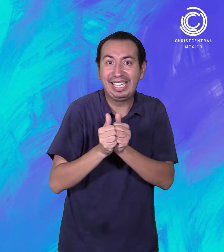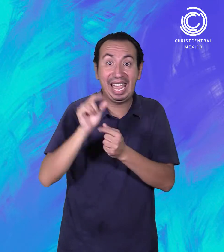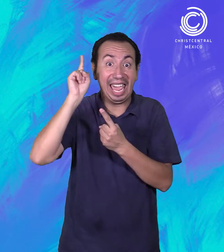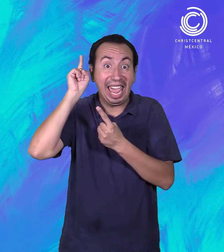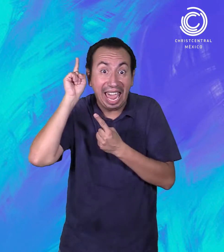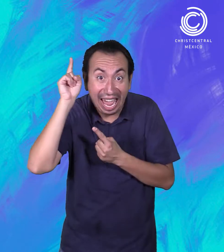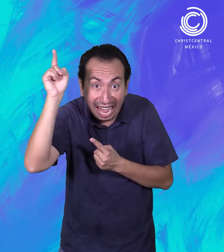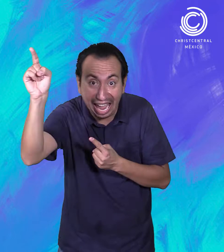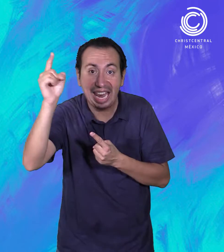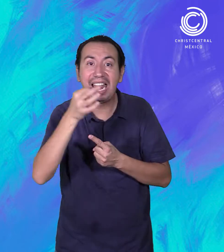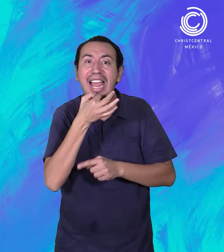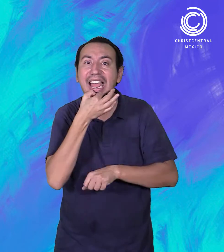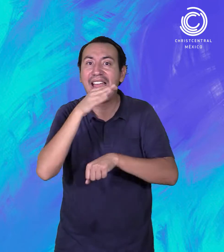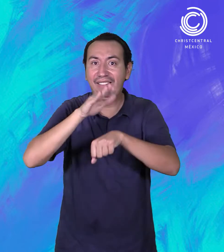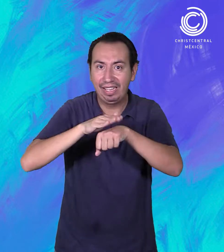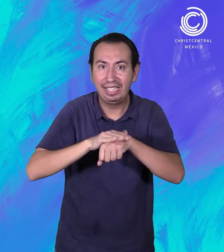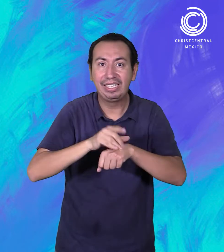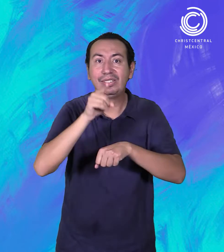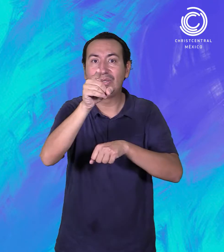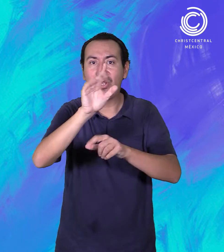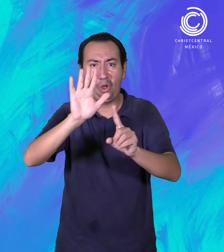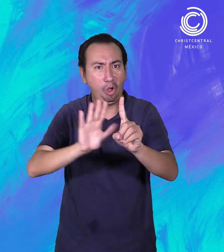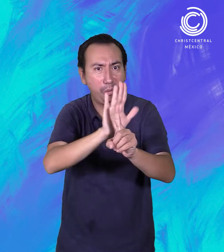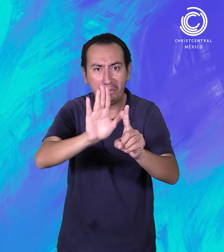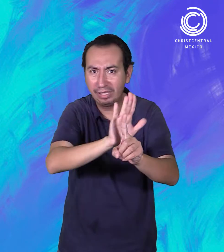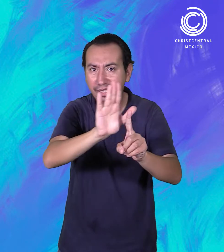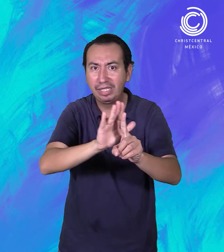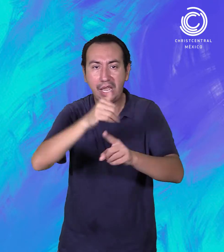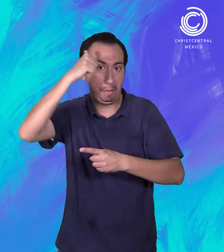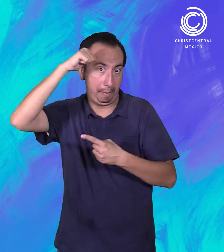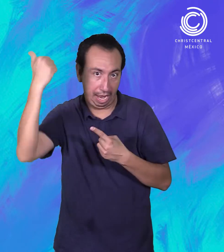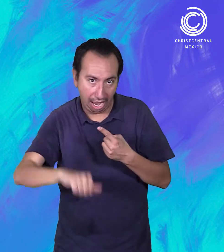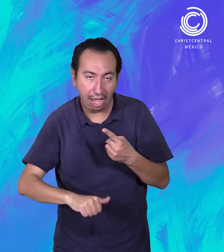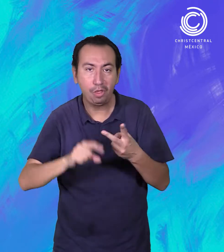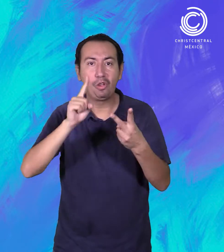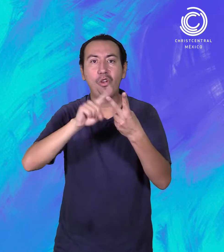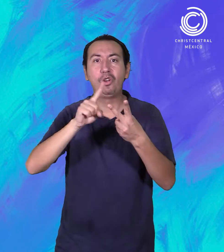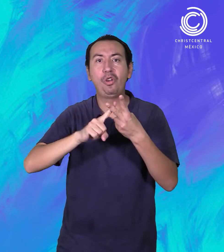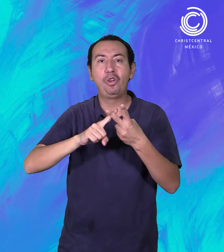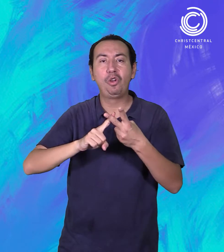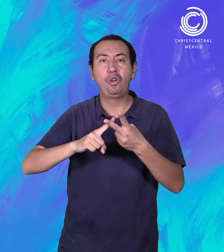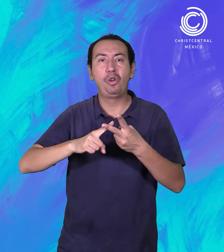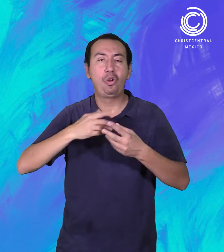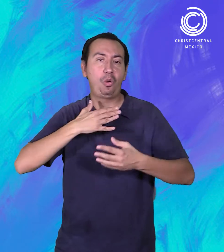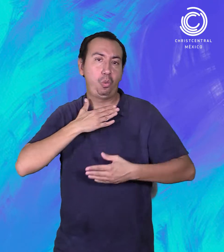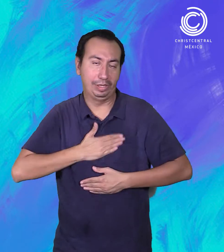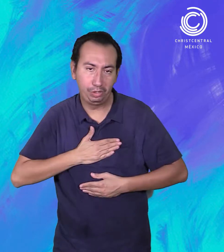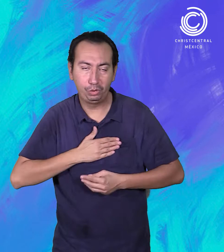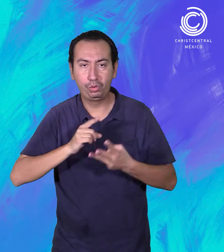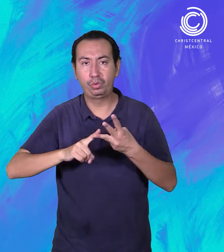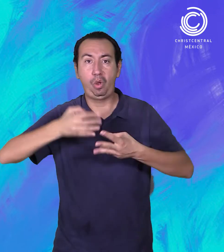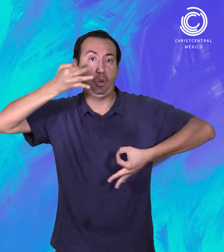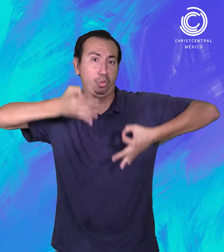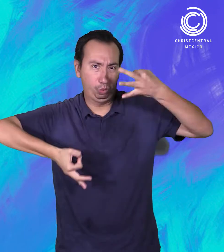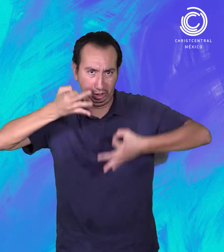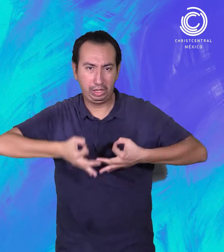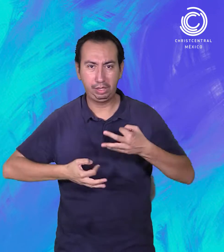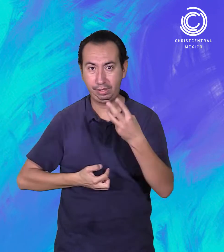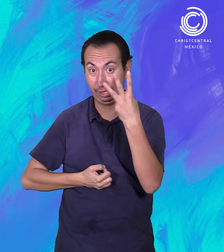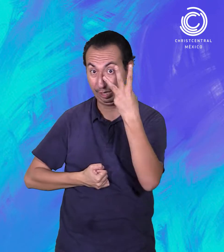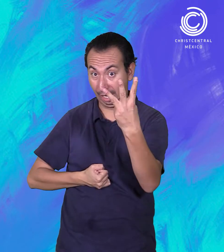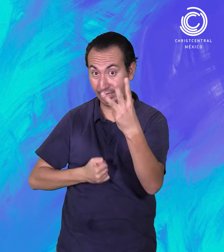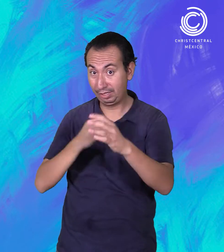de pecado, de justicia y de juicio. Quiero explicarles rápidamente un poquito acerca de estos